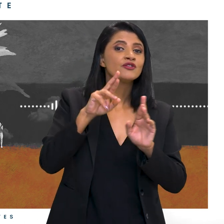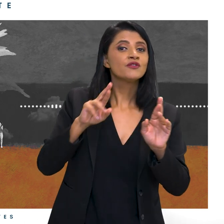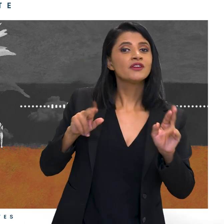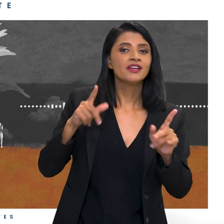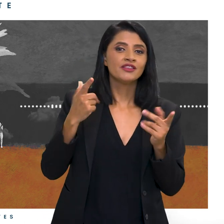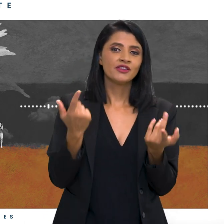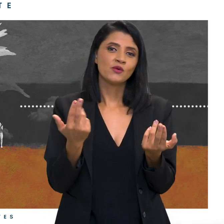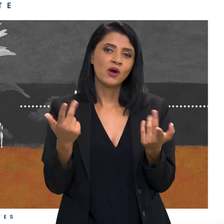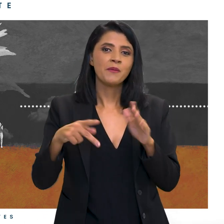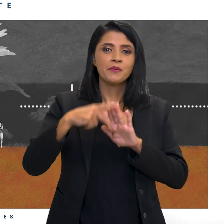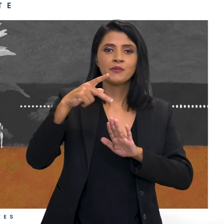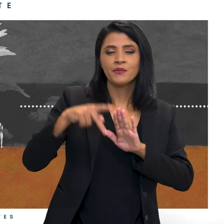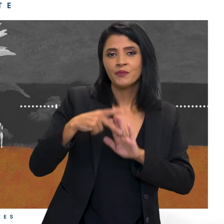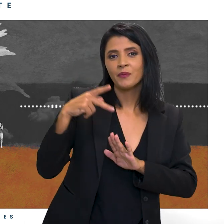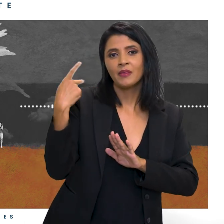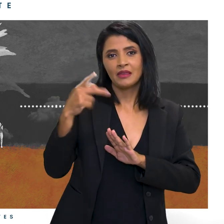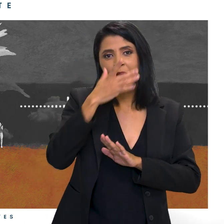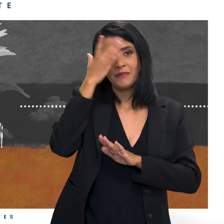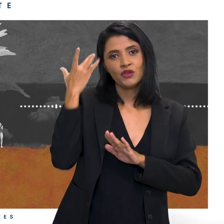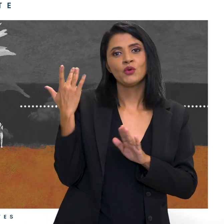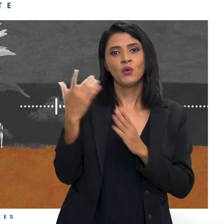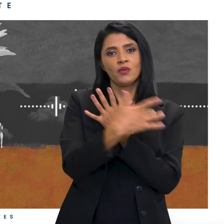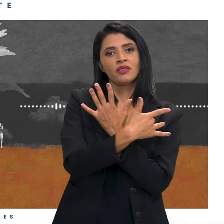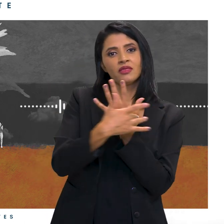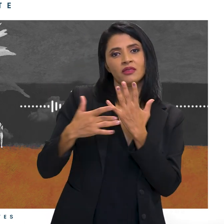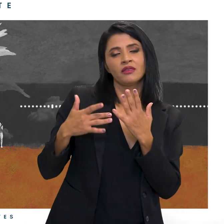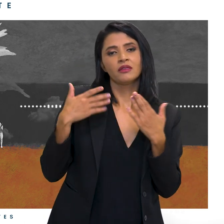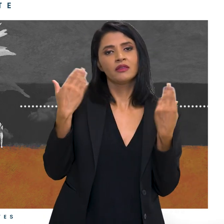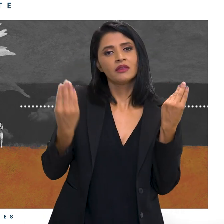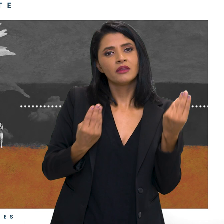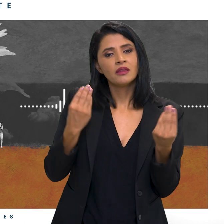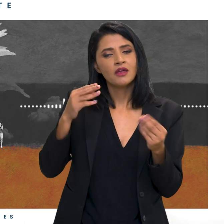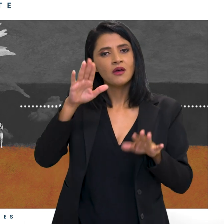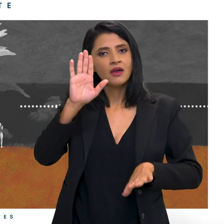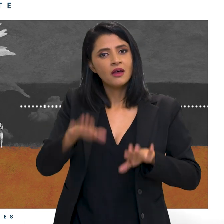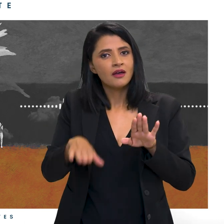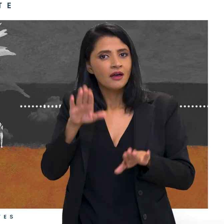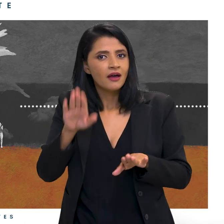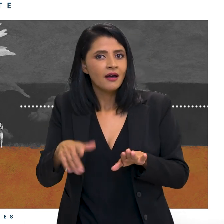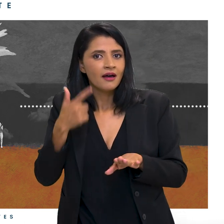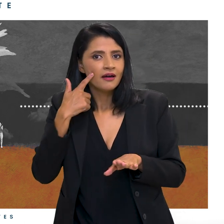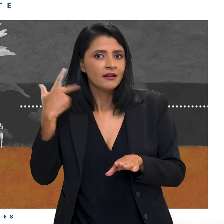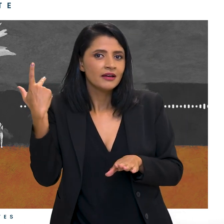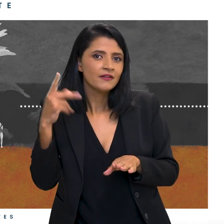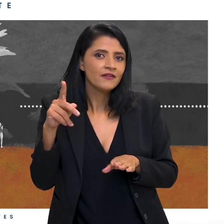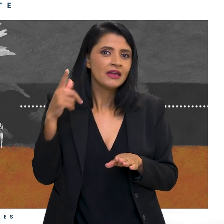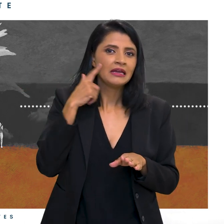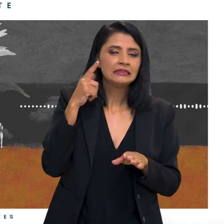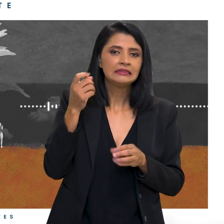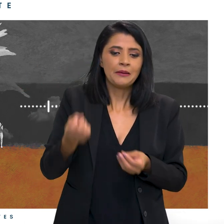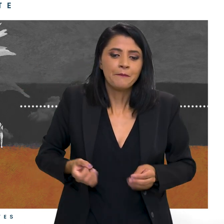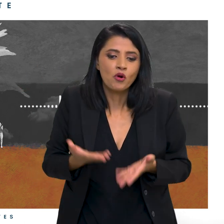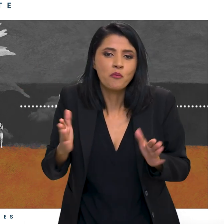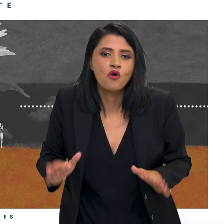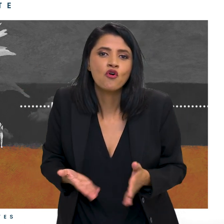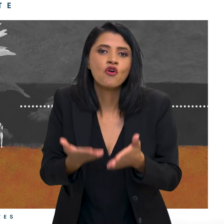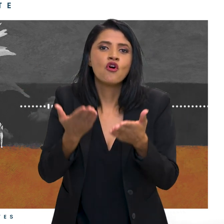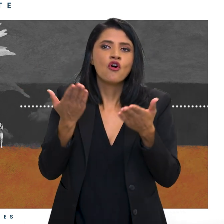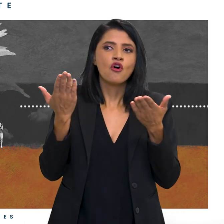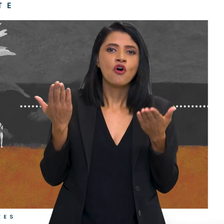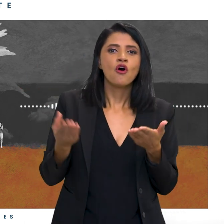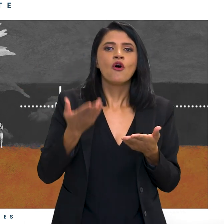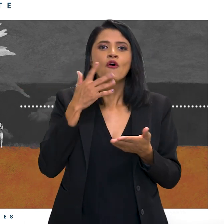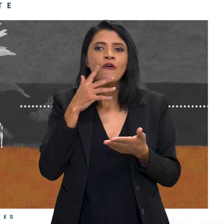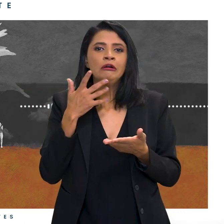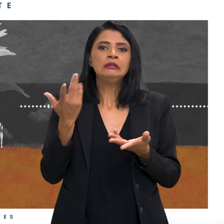portaria diferenciada como a portaria da pessoa com deficiência. Então, como muitas das doenças raras, elas acabam